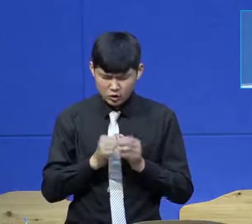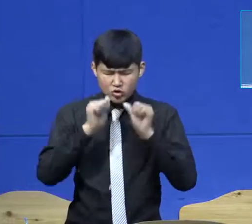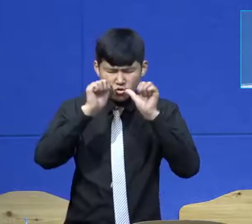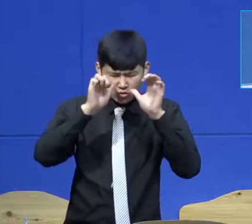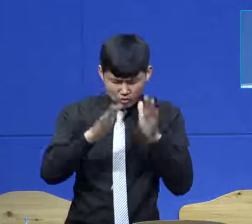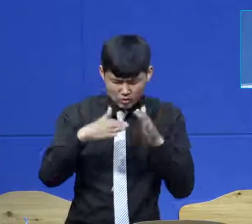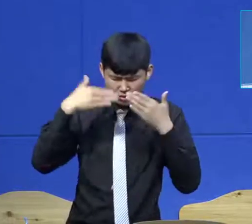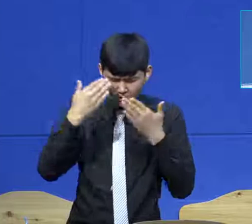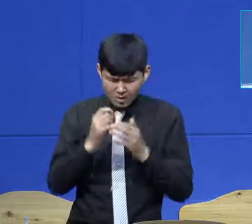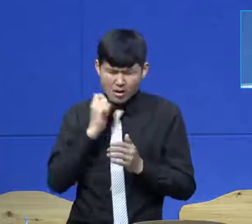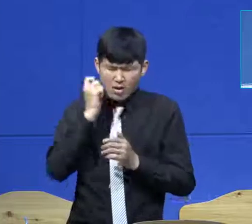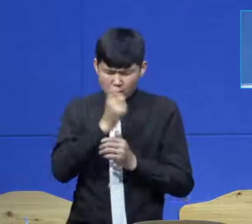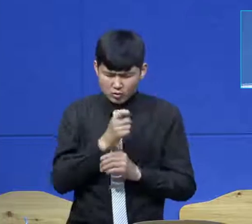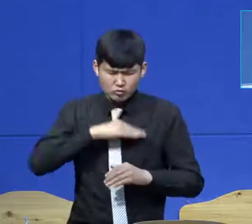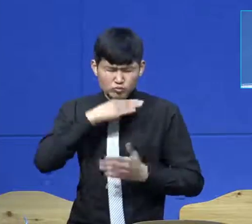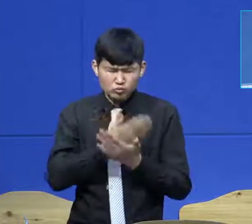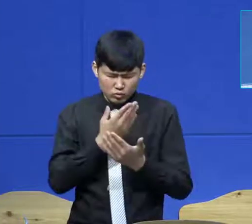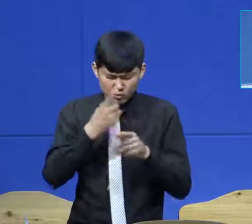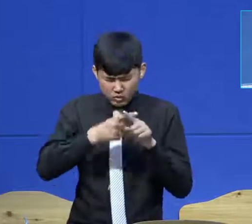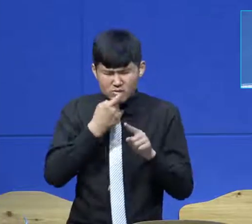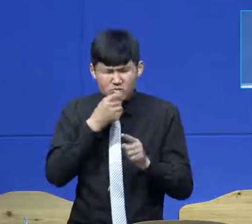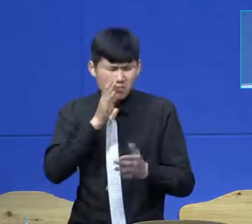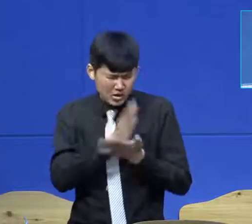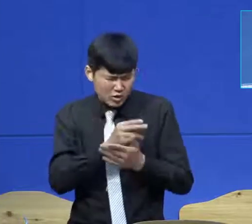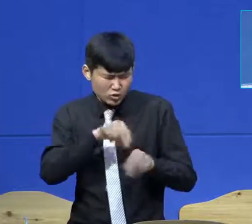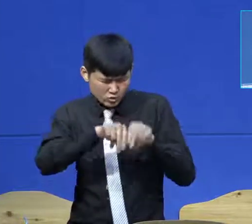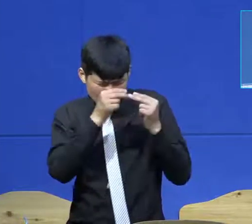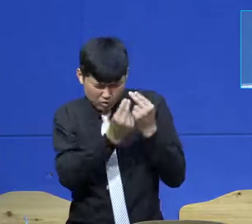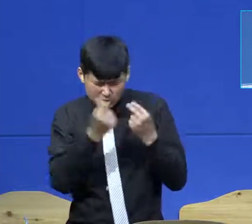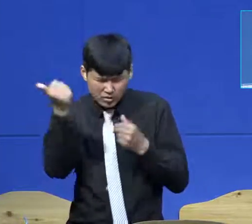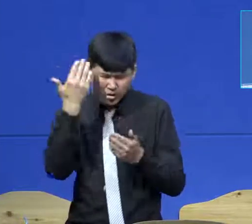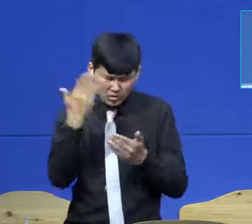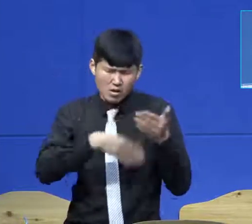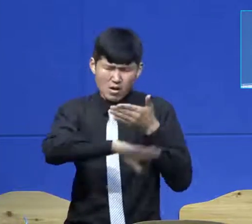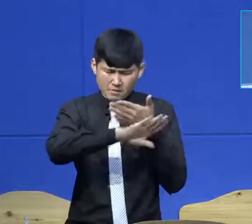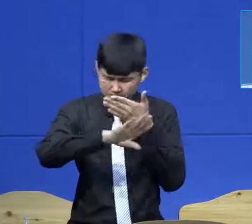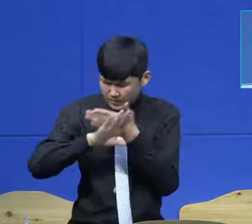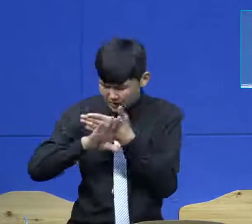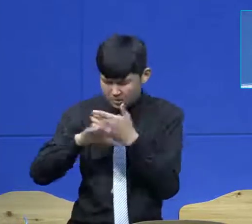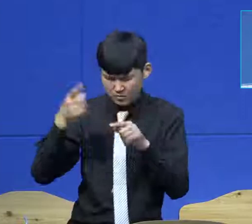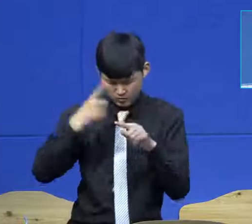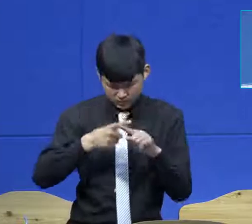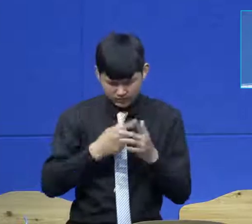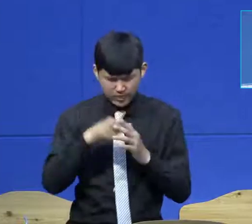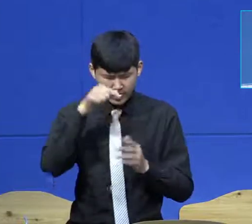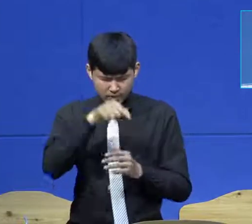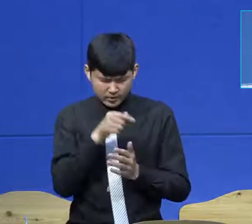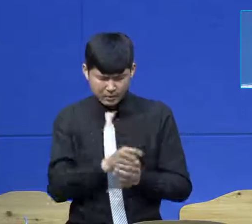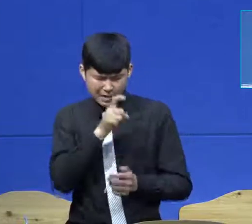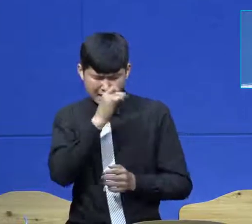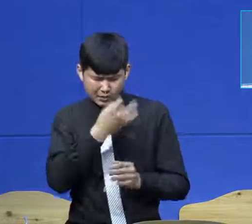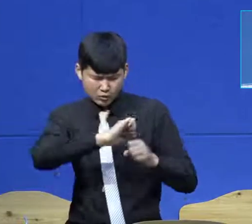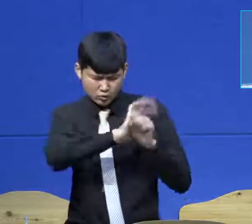ирэлөрө та хариу барьж дүргэж өгөн мөн хэцүү хүнд байгаа чуулгануудыг та хамгаалж мөн энэ